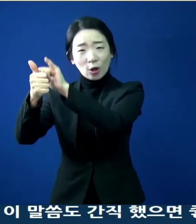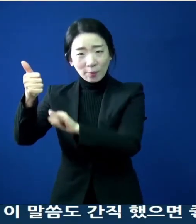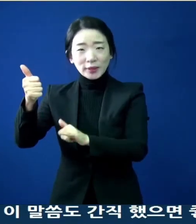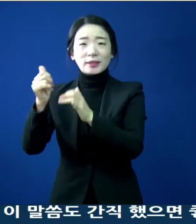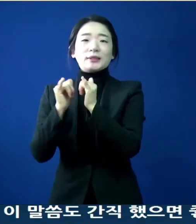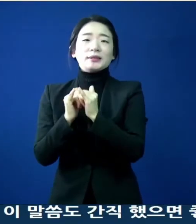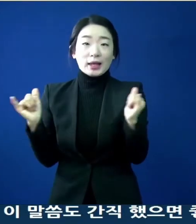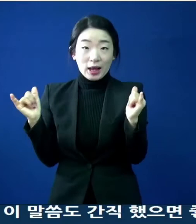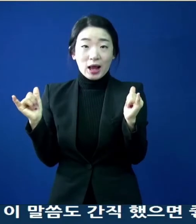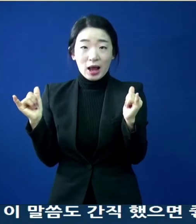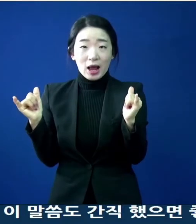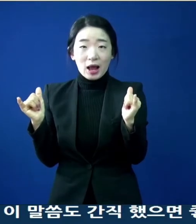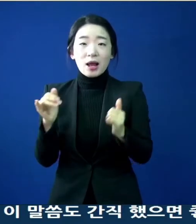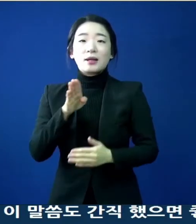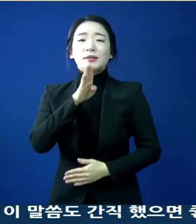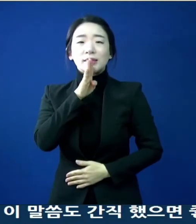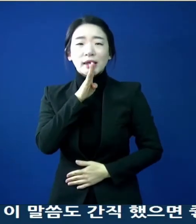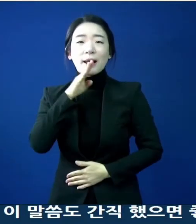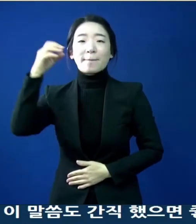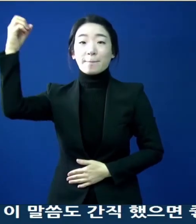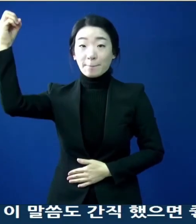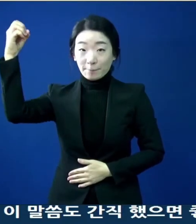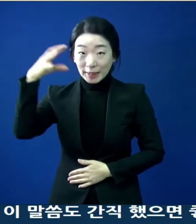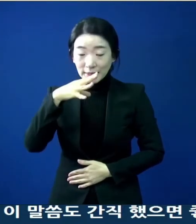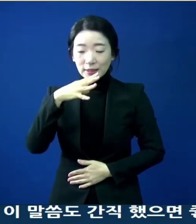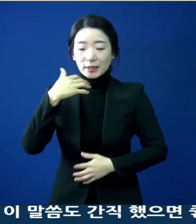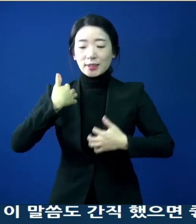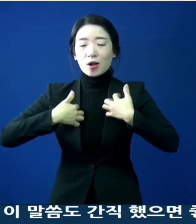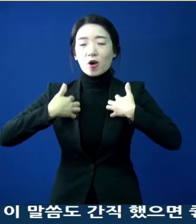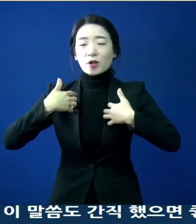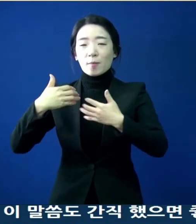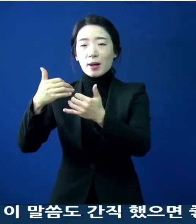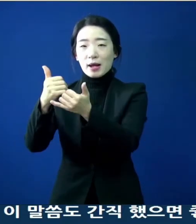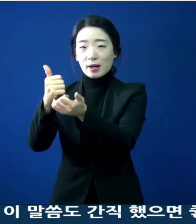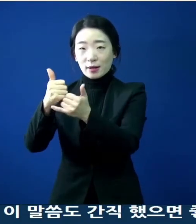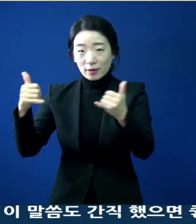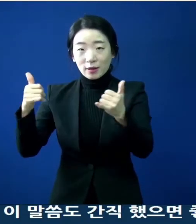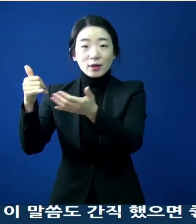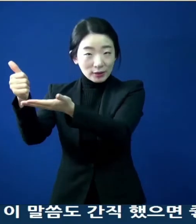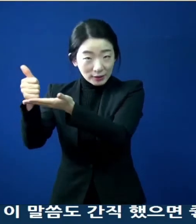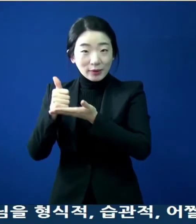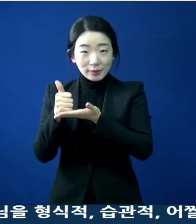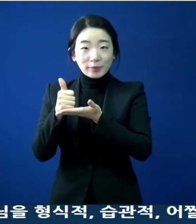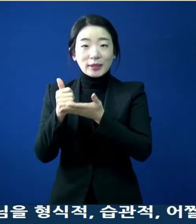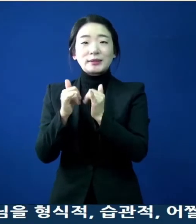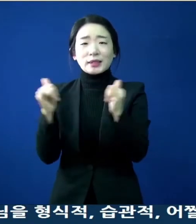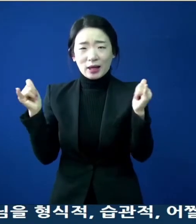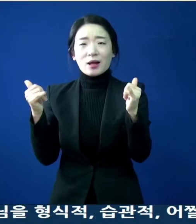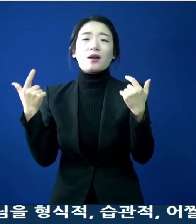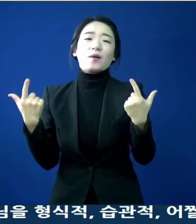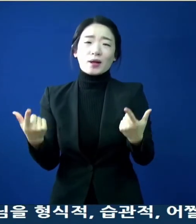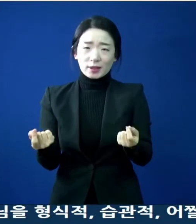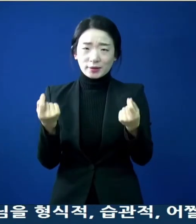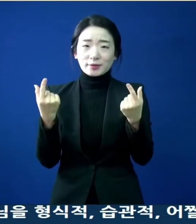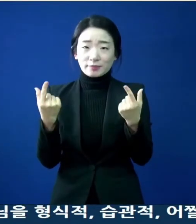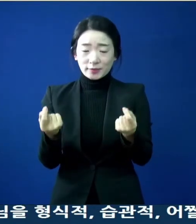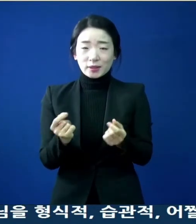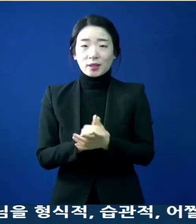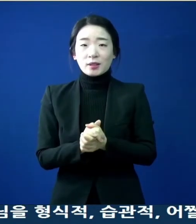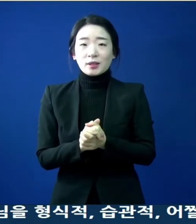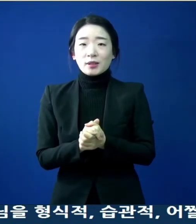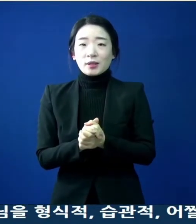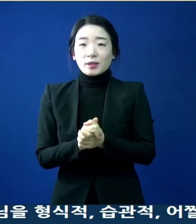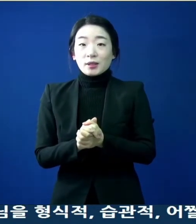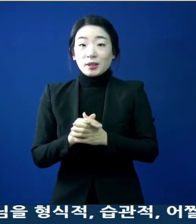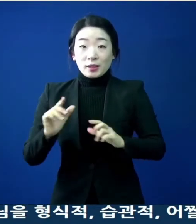자들이 참빛을 영접한 자들입니다. 여러분, 세상이 참 힘들죠? 삶의